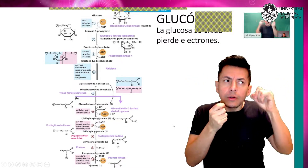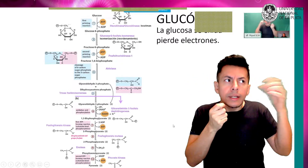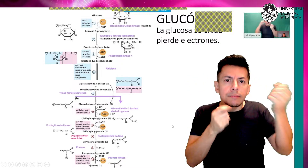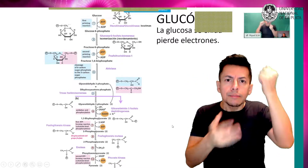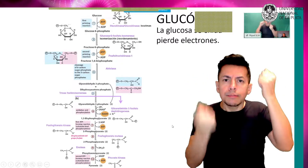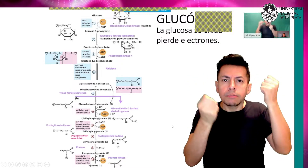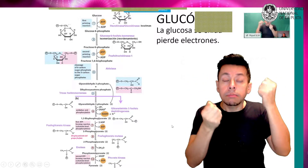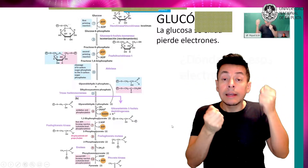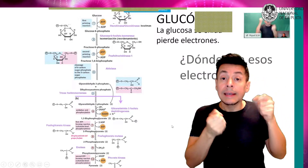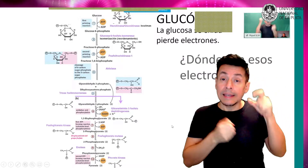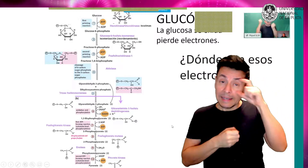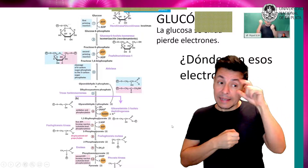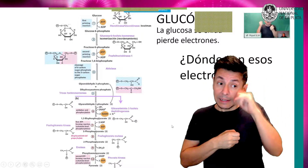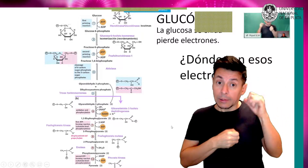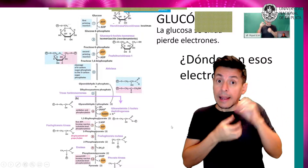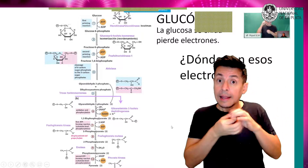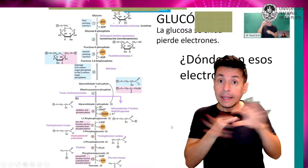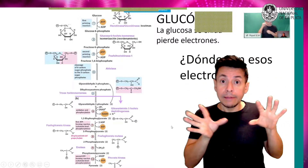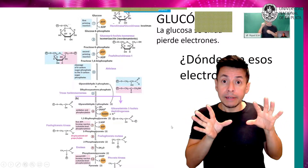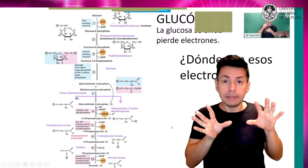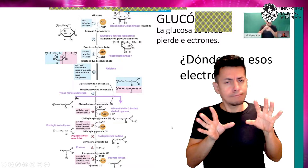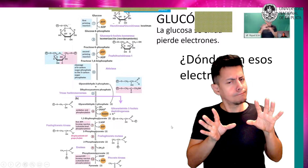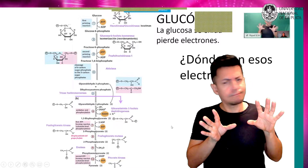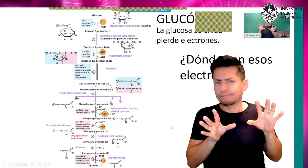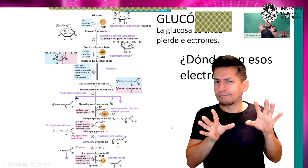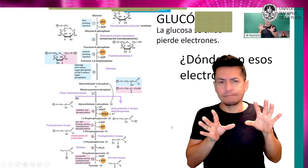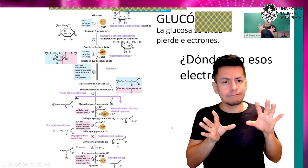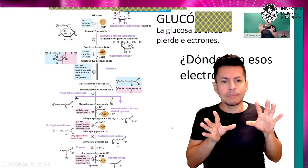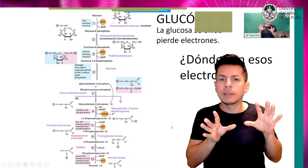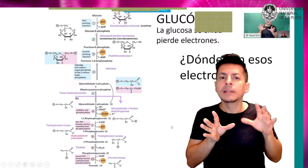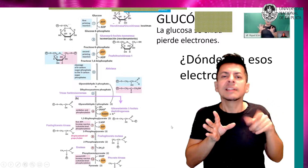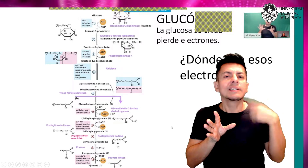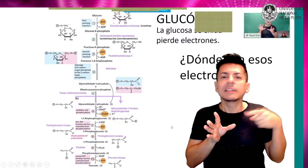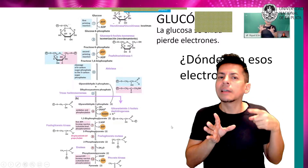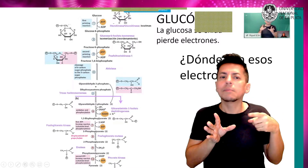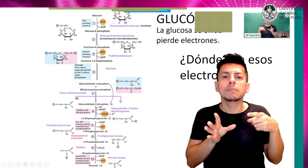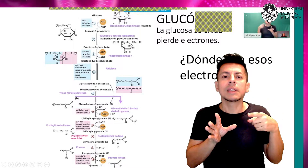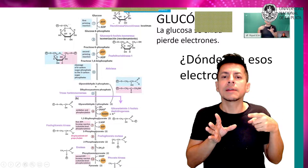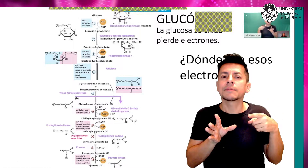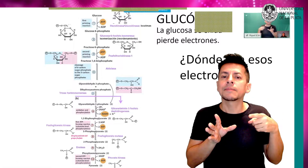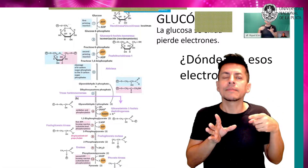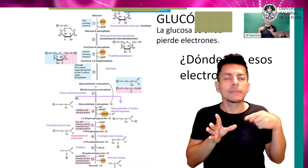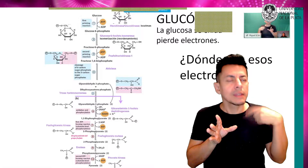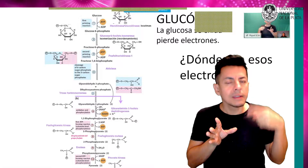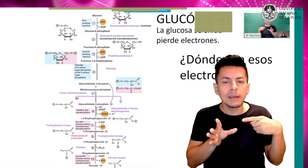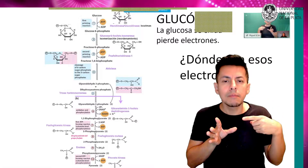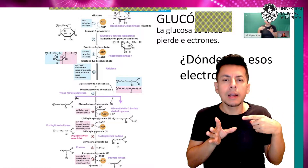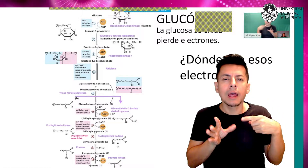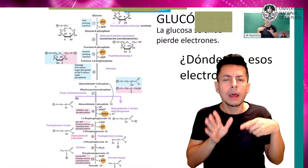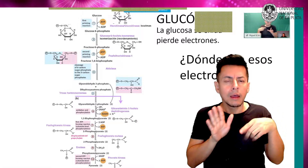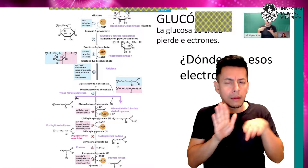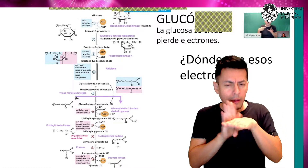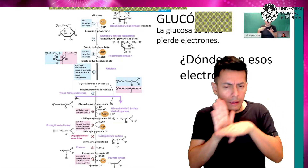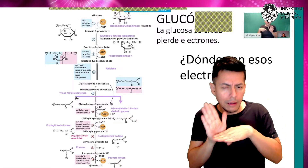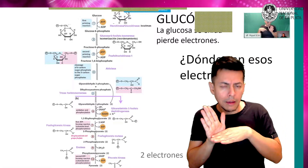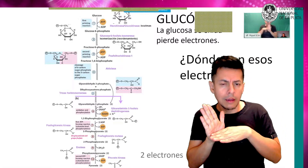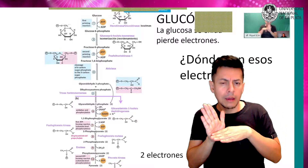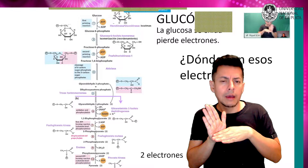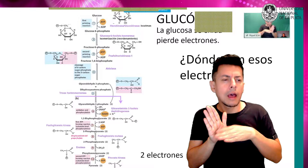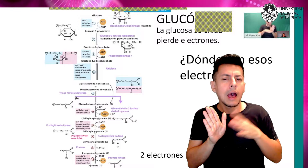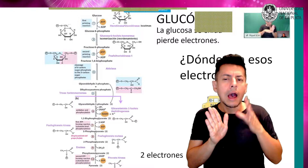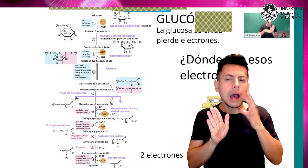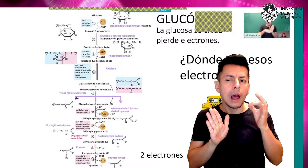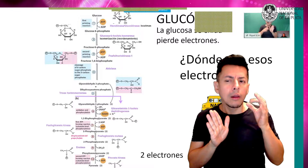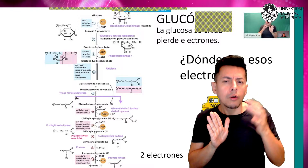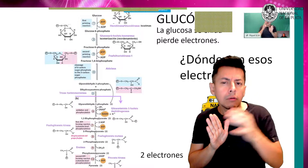la célula? Bueno, no. Como la mayoría de los procesos biológicos van a estar regulados y transportados por alguien.